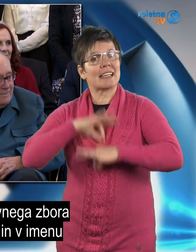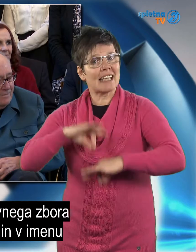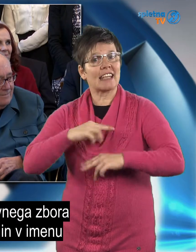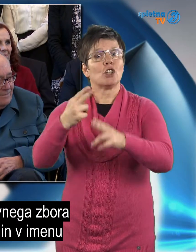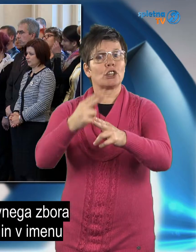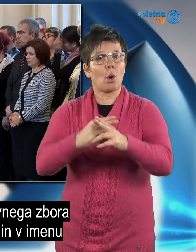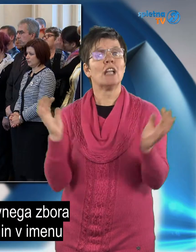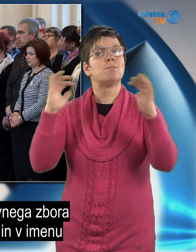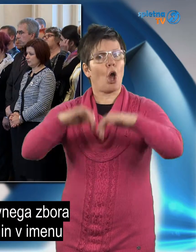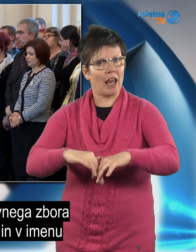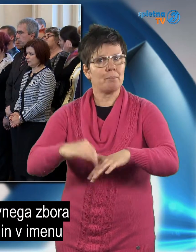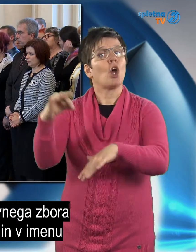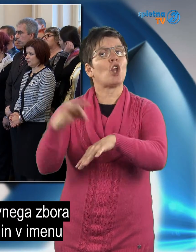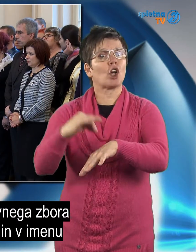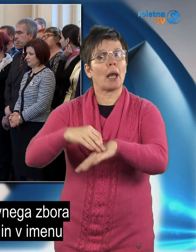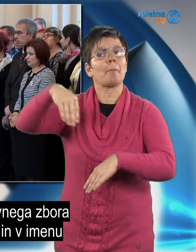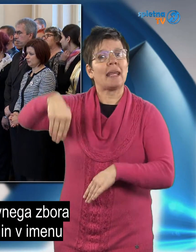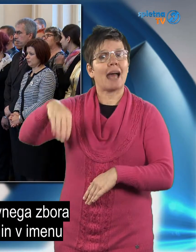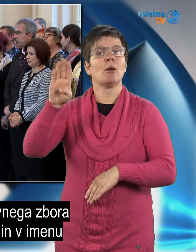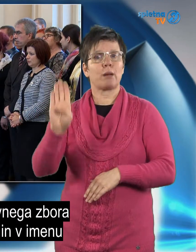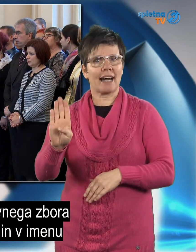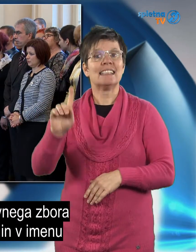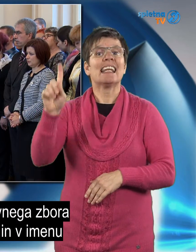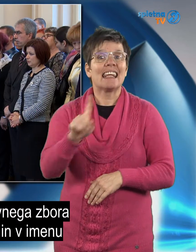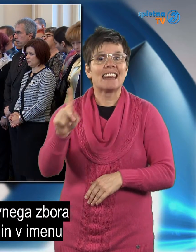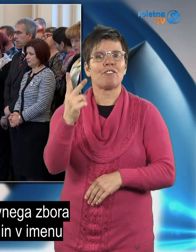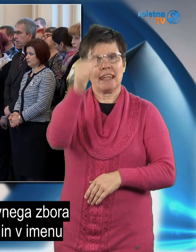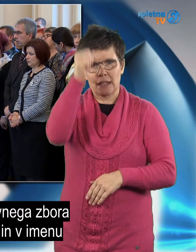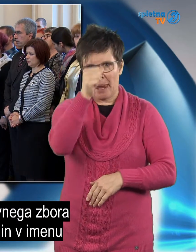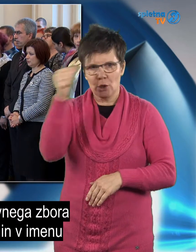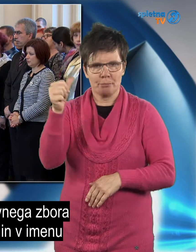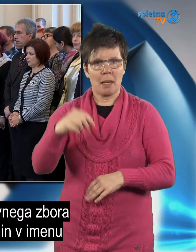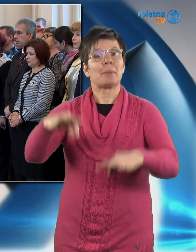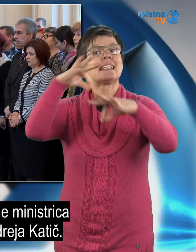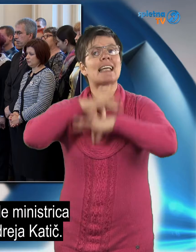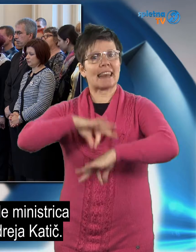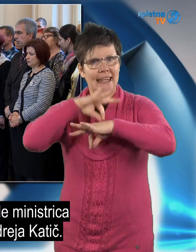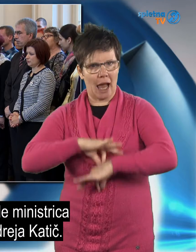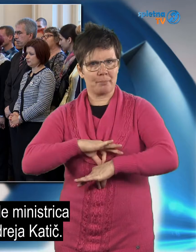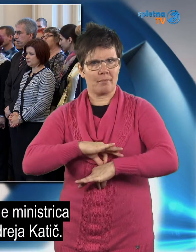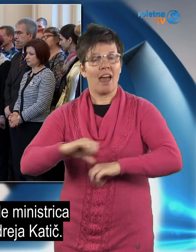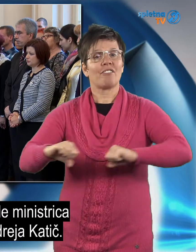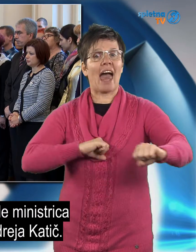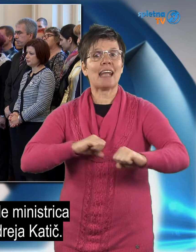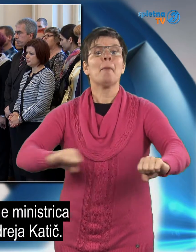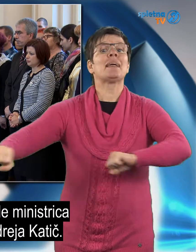Milan Brglez in v imenu predsednika vlade ministrica za obrambo Andreja Katič.